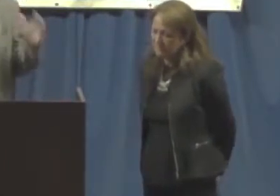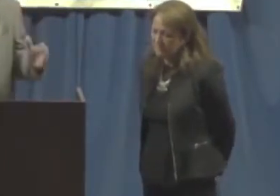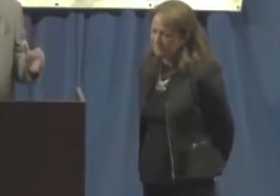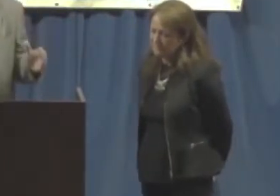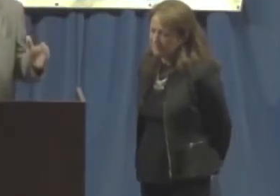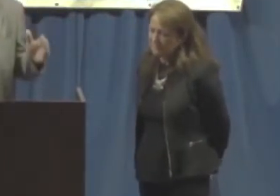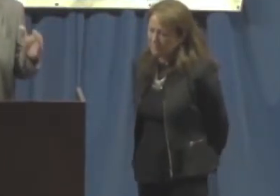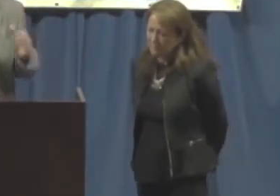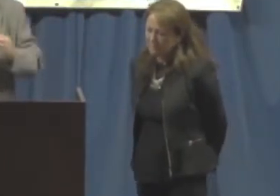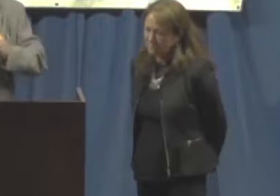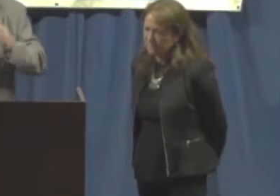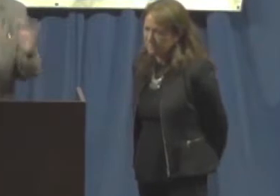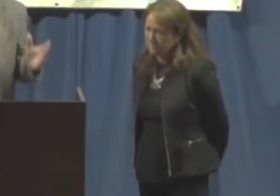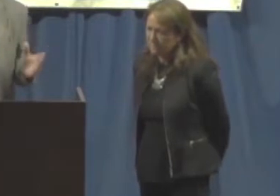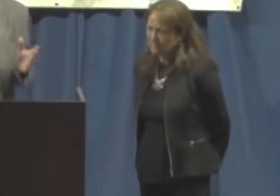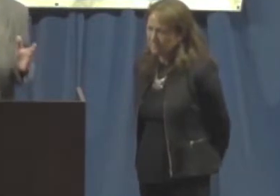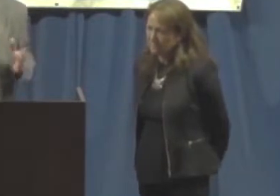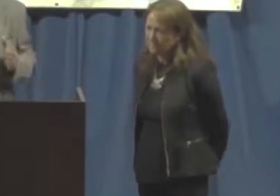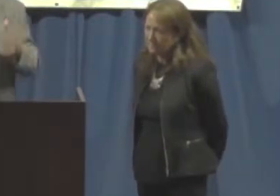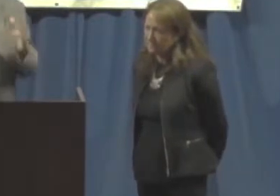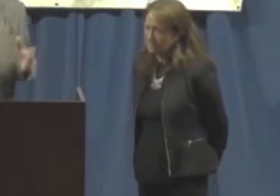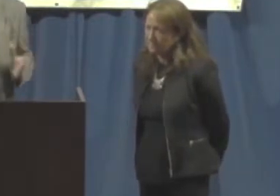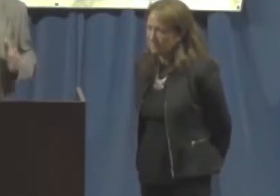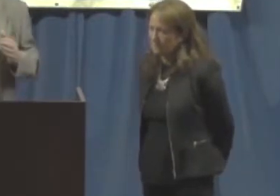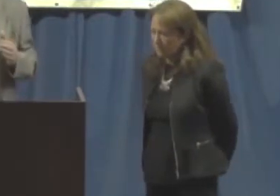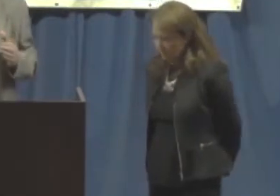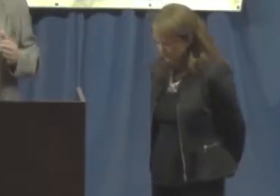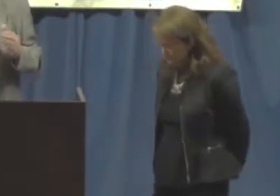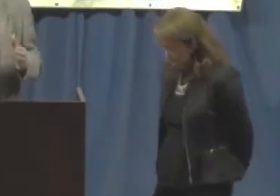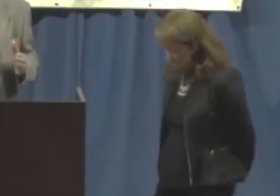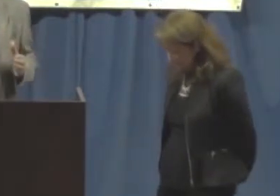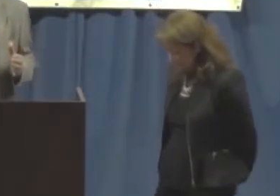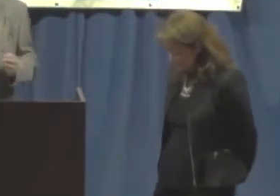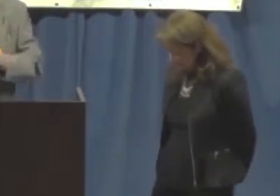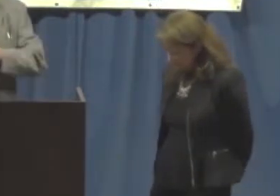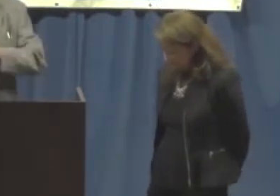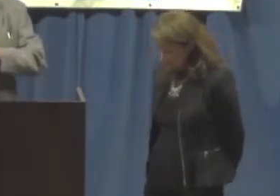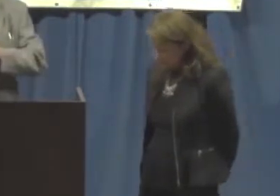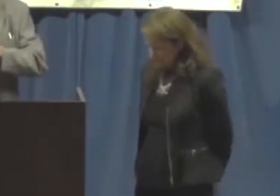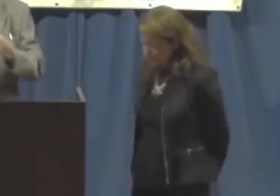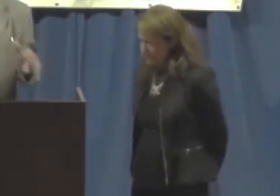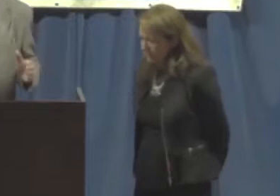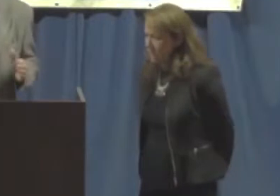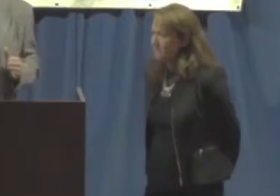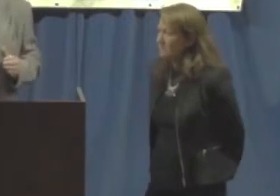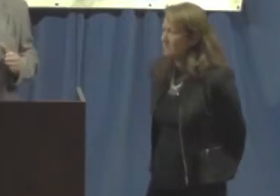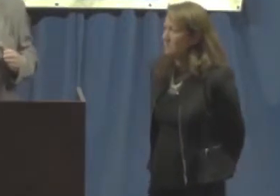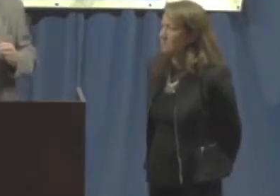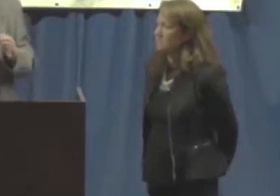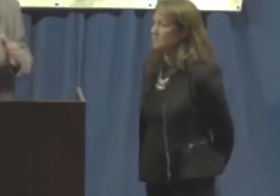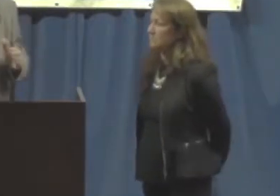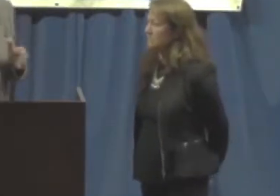no hacemos algo directamente nuestra infraestructura de producción de satélites va a terminar en la nada